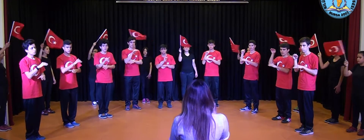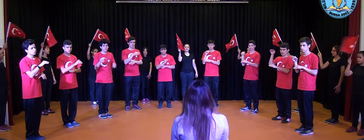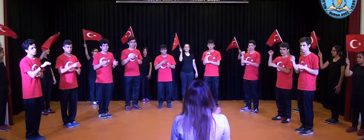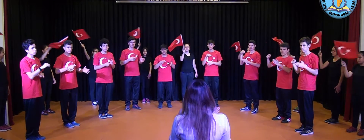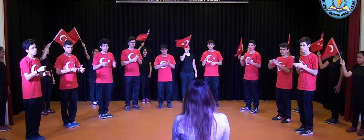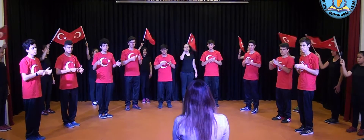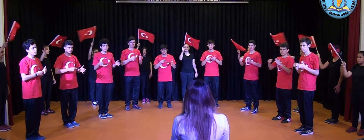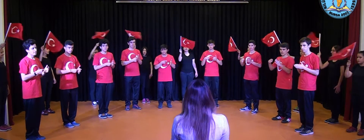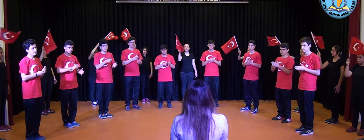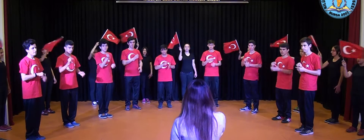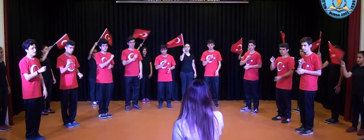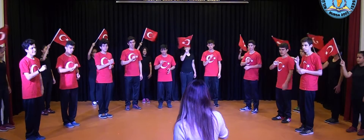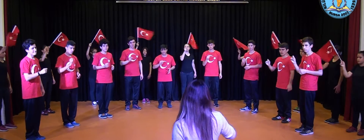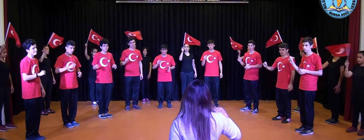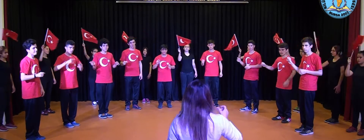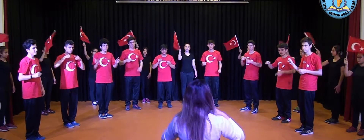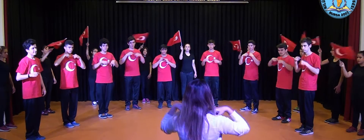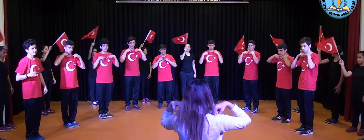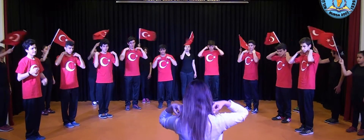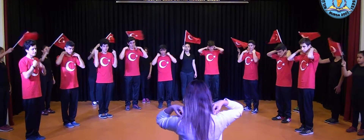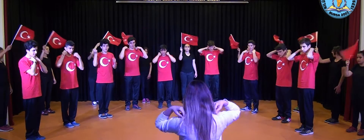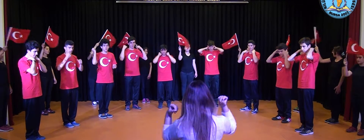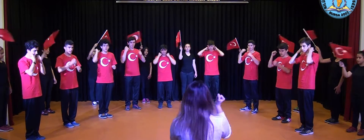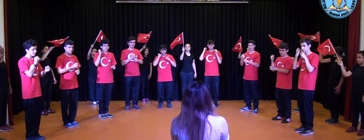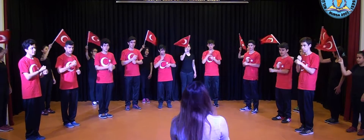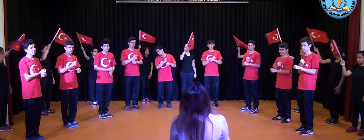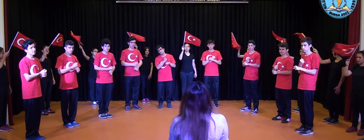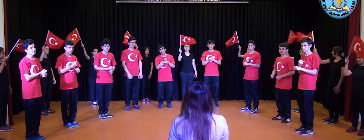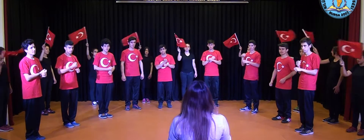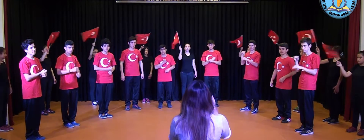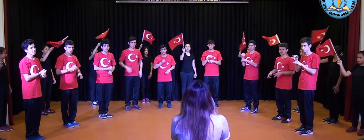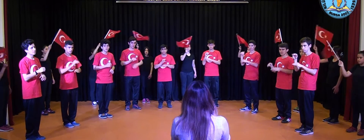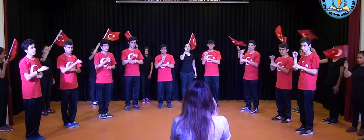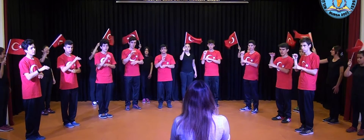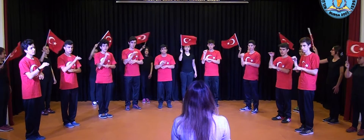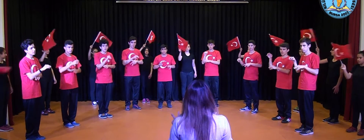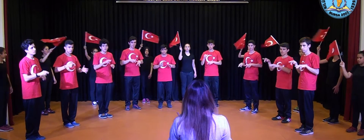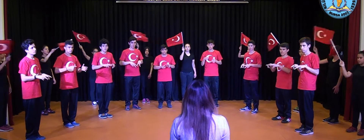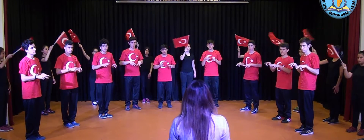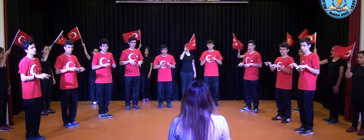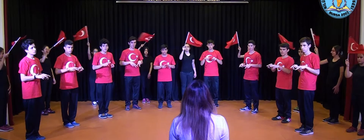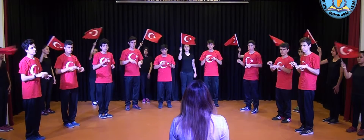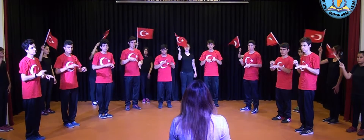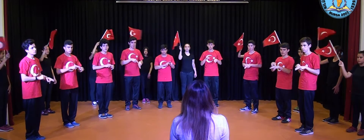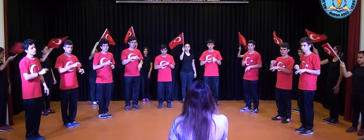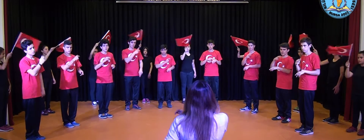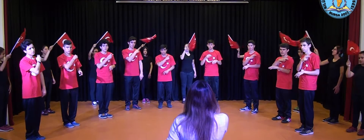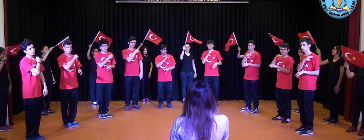Adın yazılacak Yüceler Taşa Yaşa Mustafa Kemal Paşa